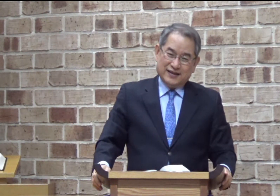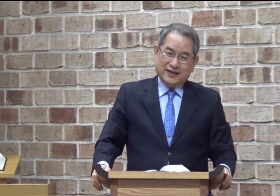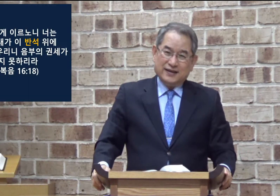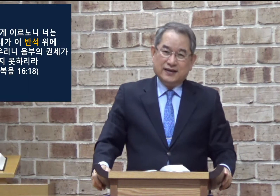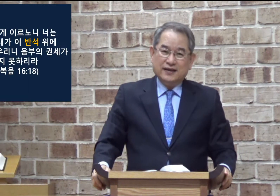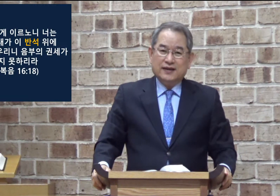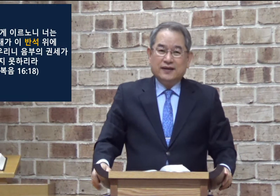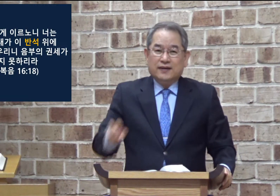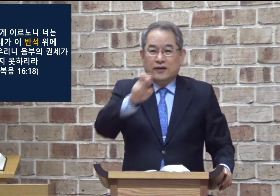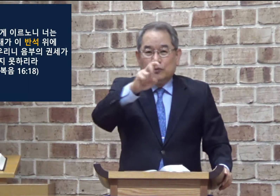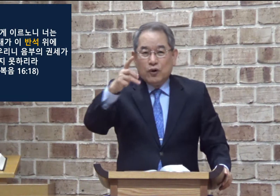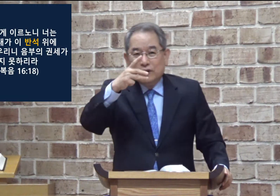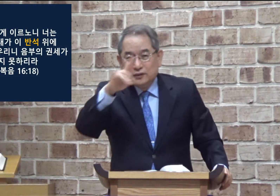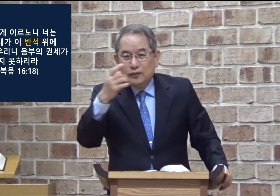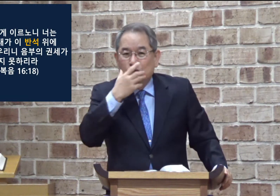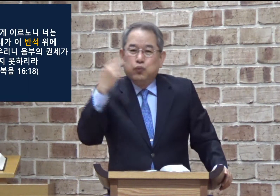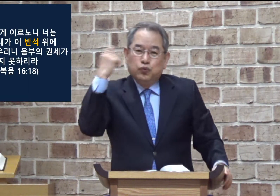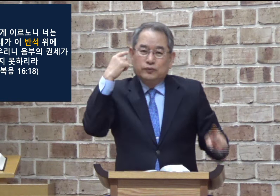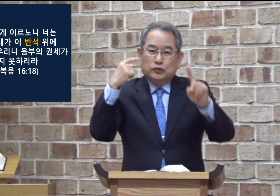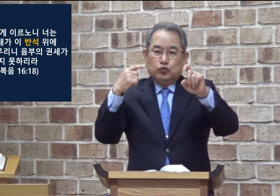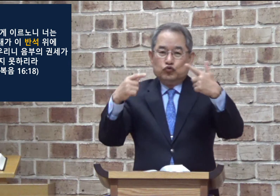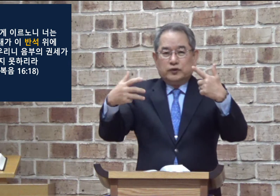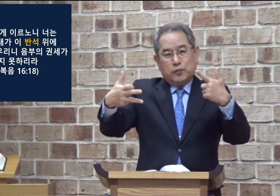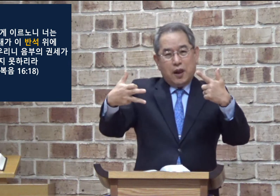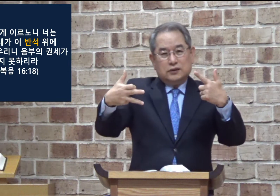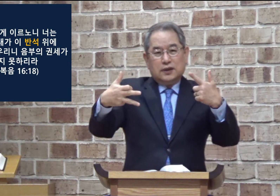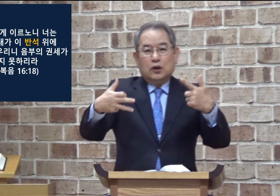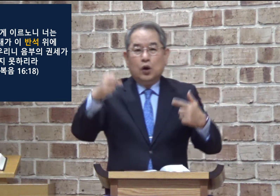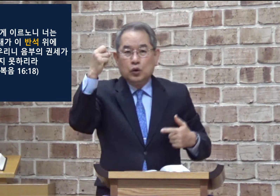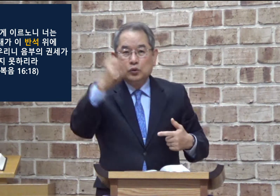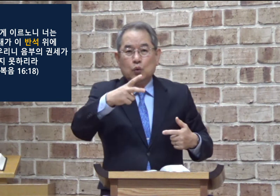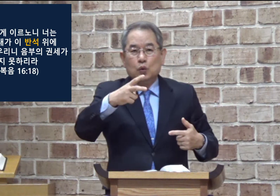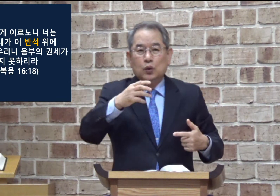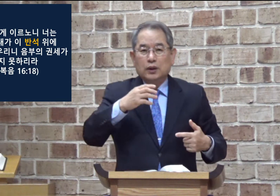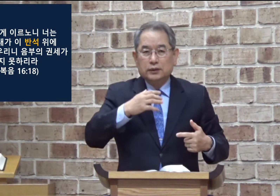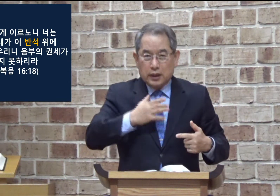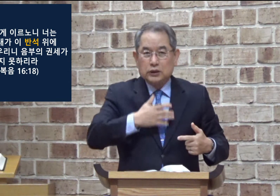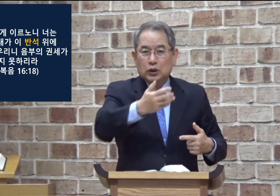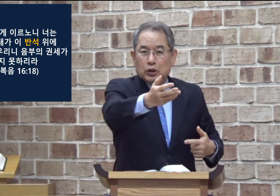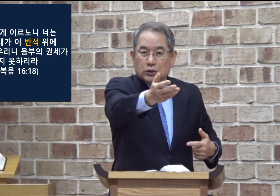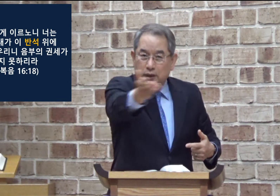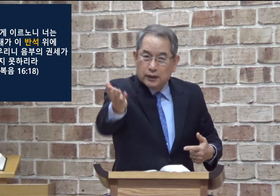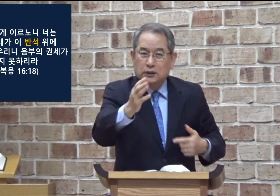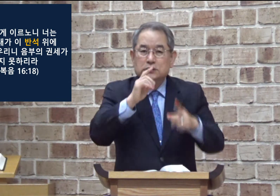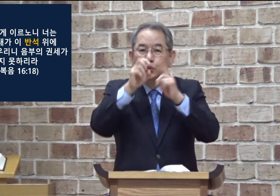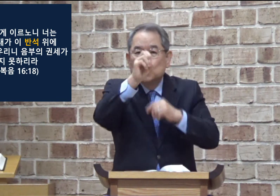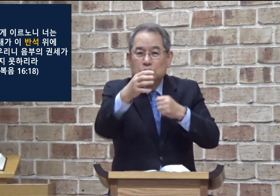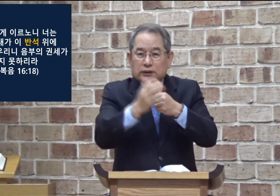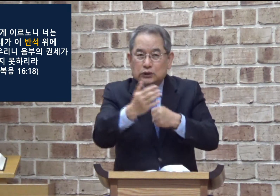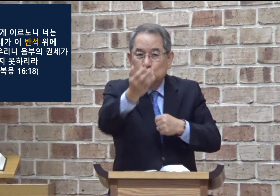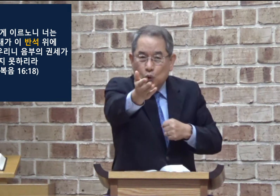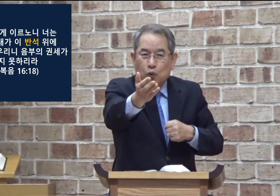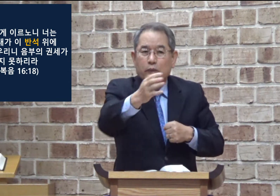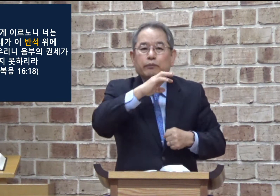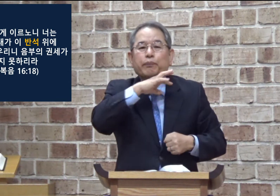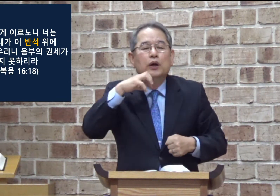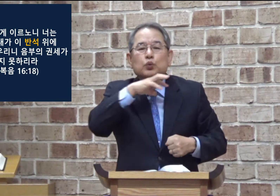마태복음 16장 18절 말씀, 또 내가 네게 이르노니 너는 베드로라. 내가 이 반석 위에